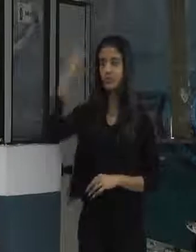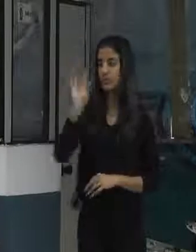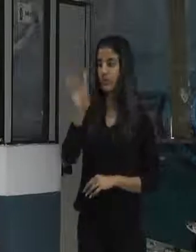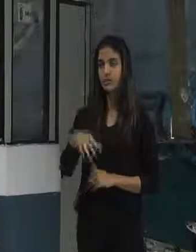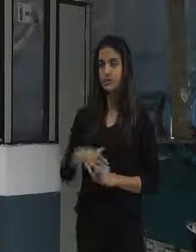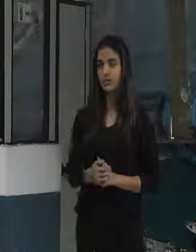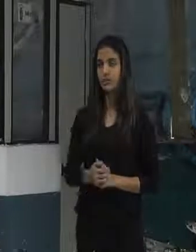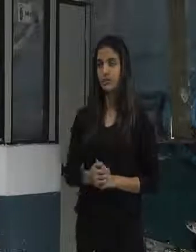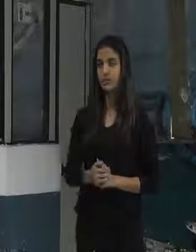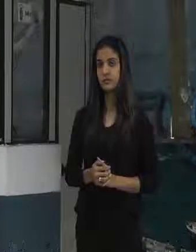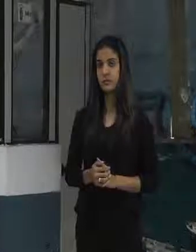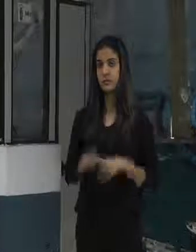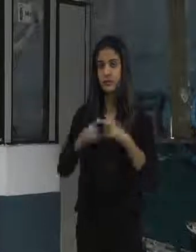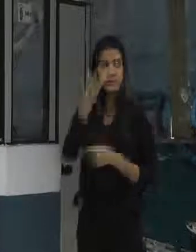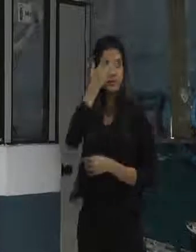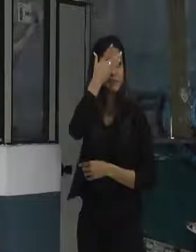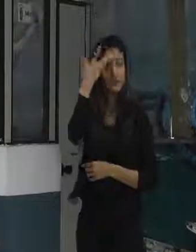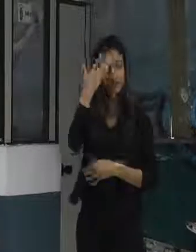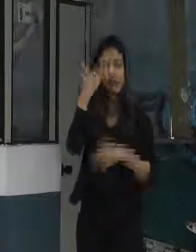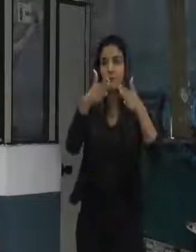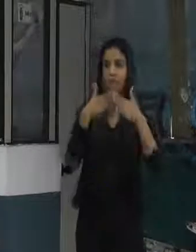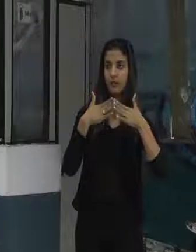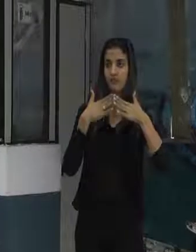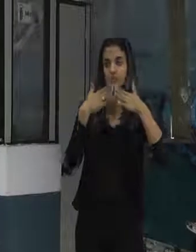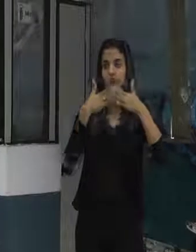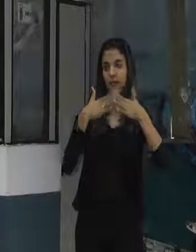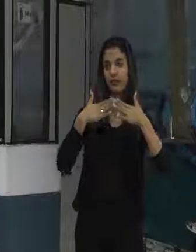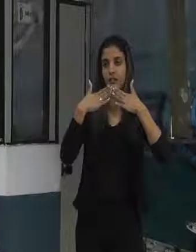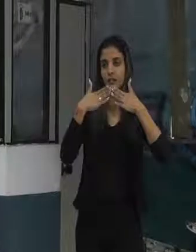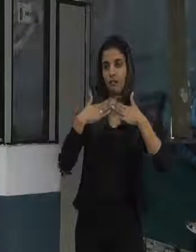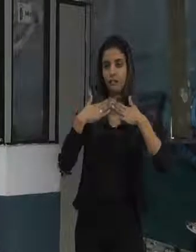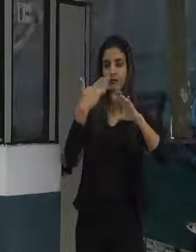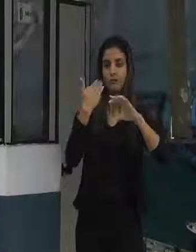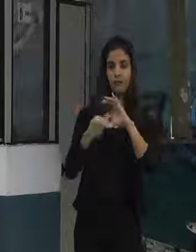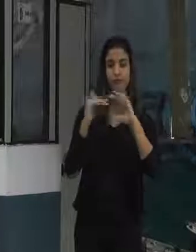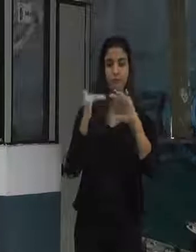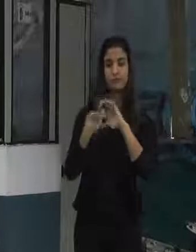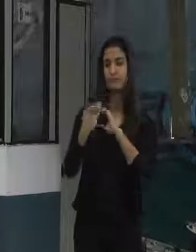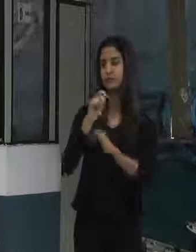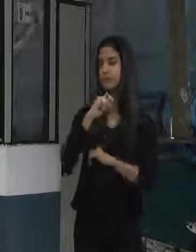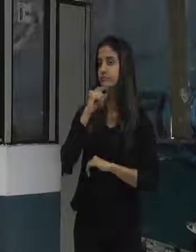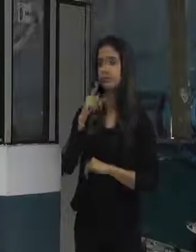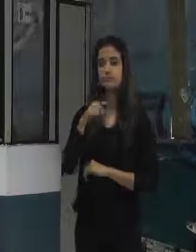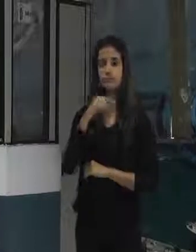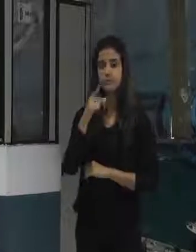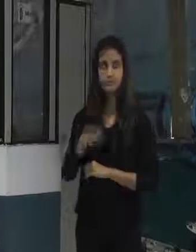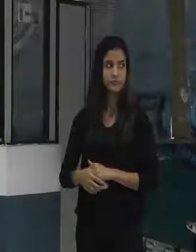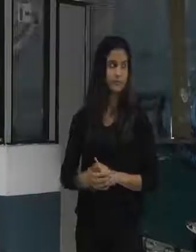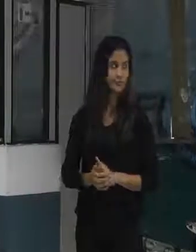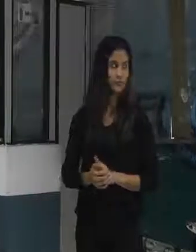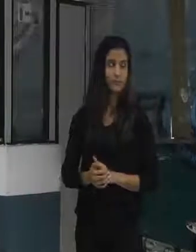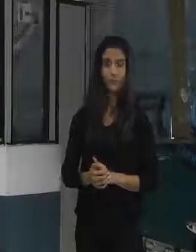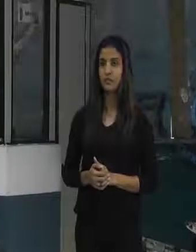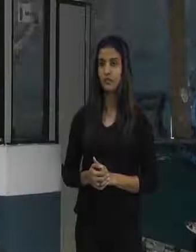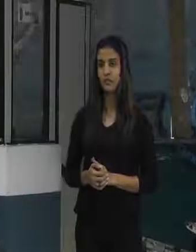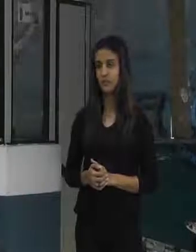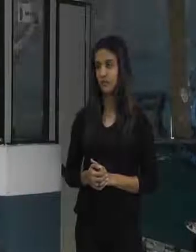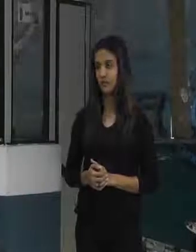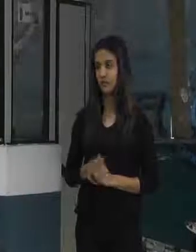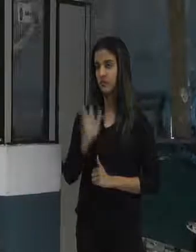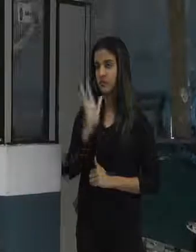máquina. Mas a gente pede, a gente encaminha, a gente indica e as coisas acontecem numa velocidade